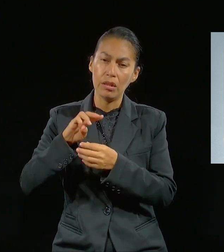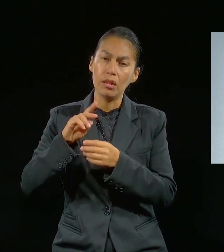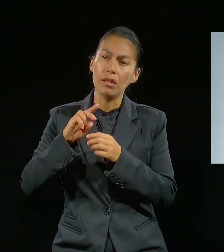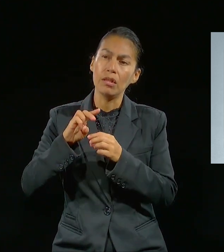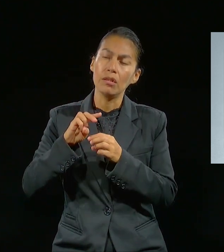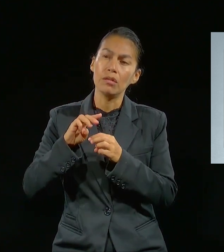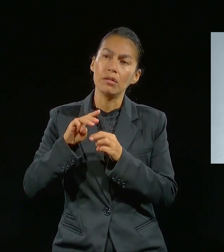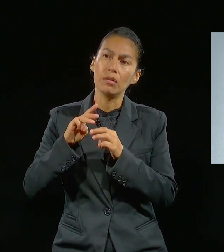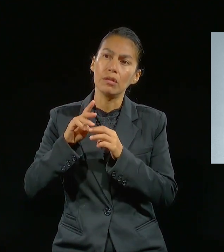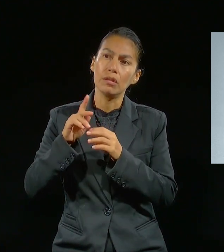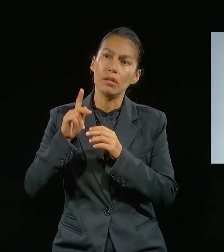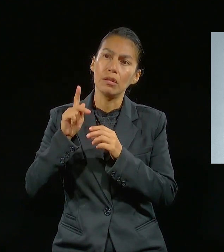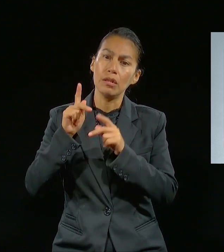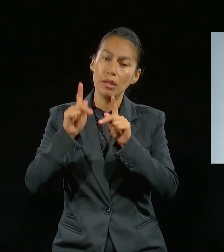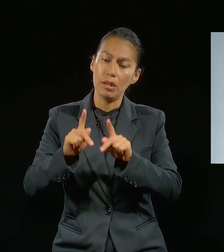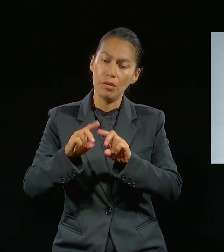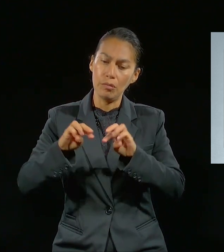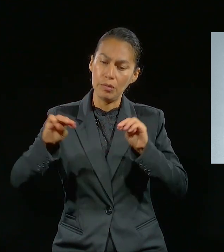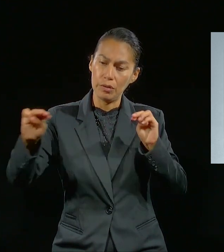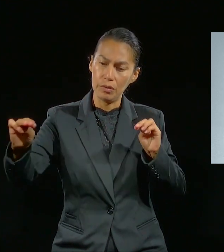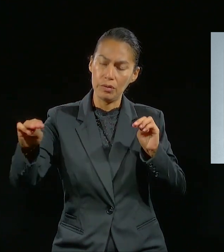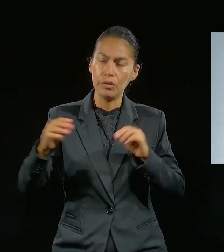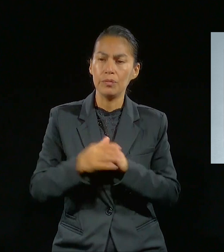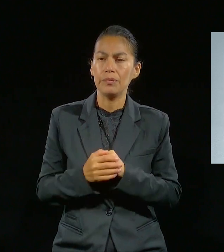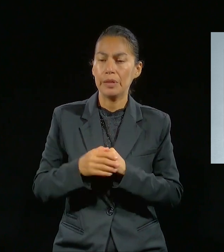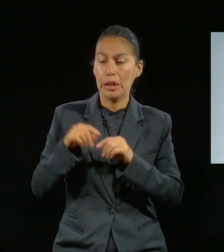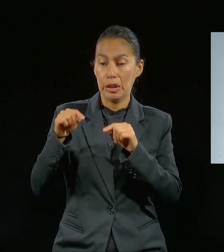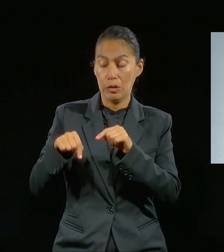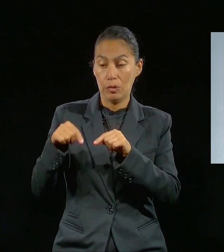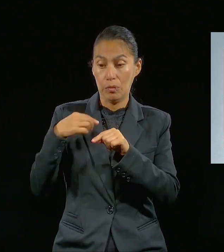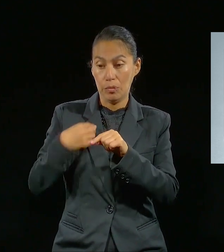Ahí nací y